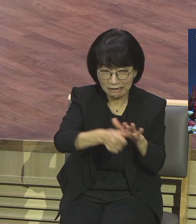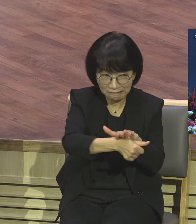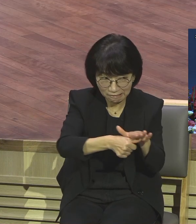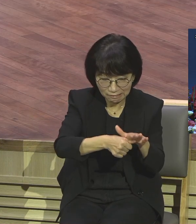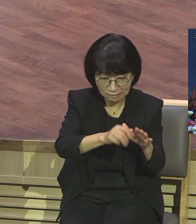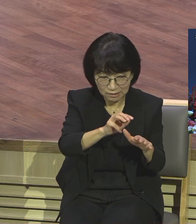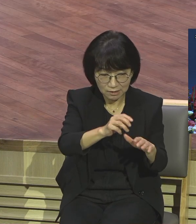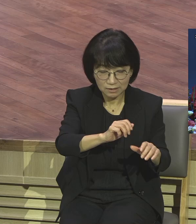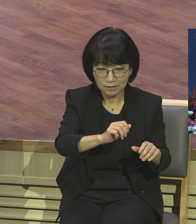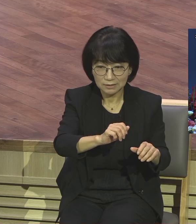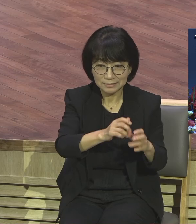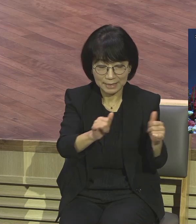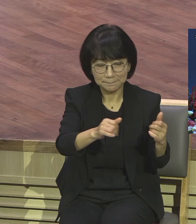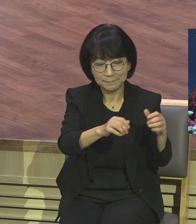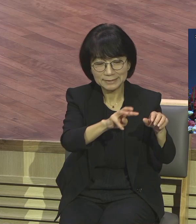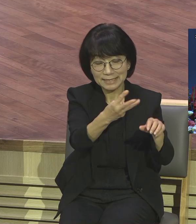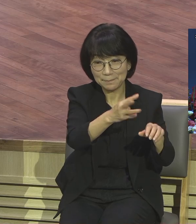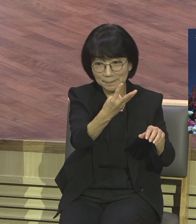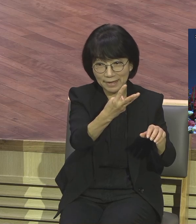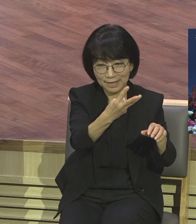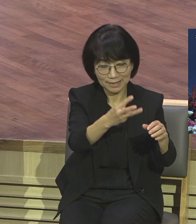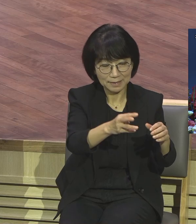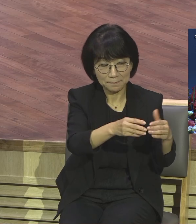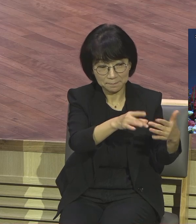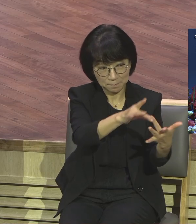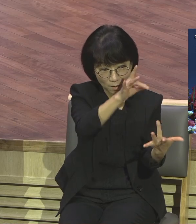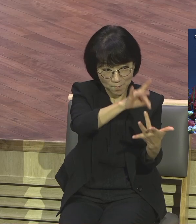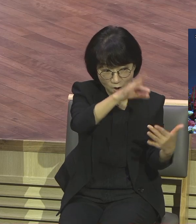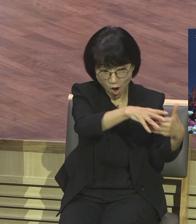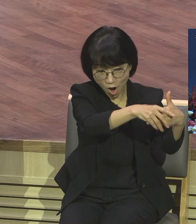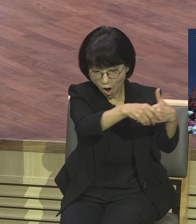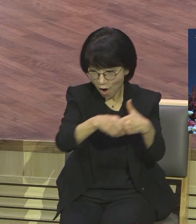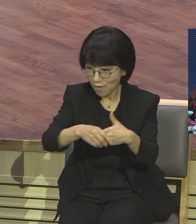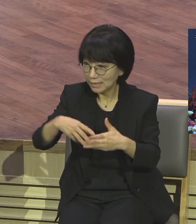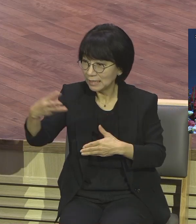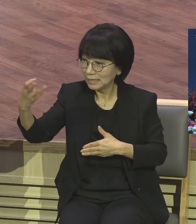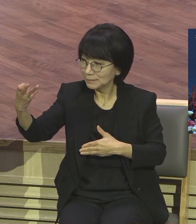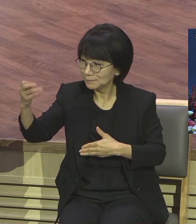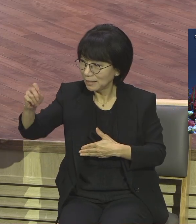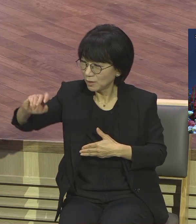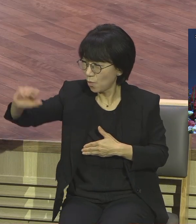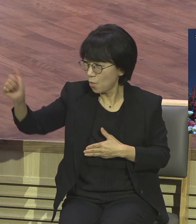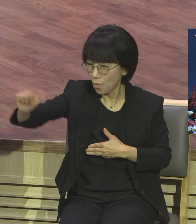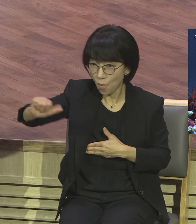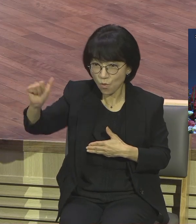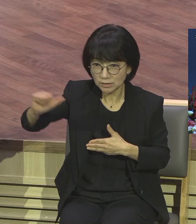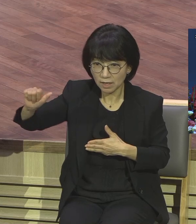13만 5천 이 어마어마한 미디안 군대와 싸워서 이겼다는